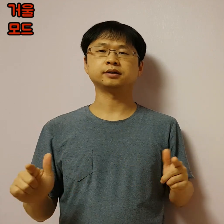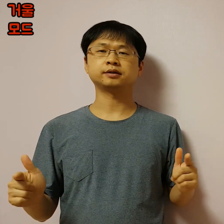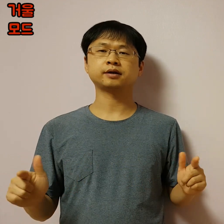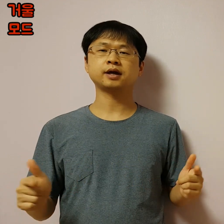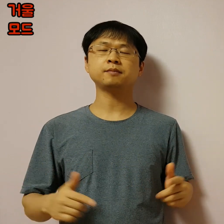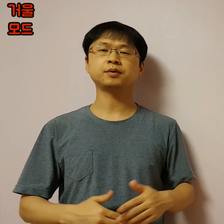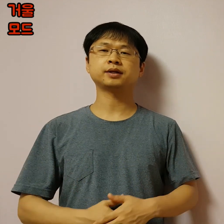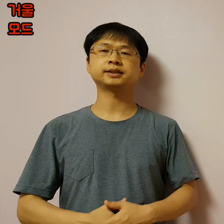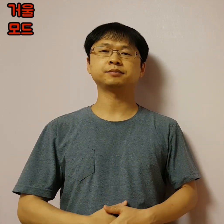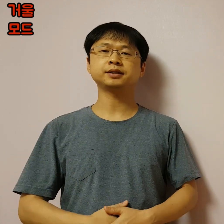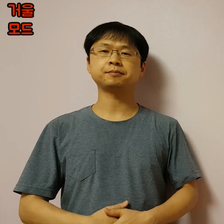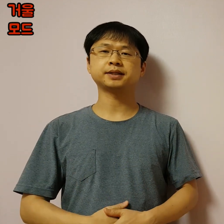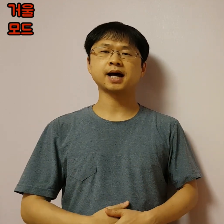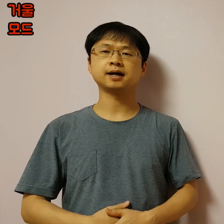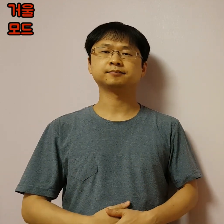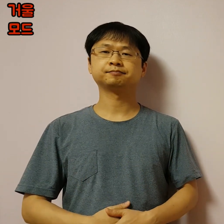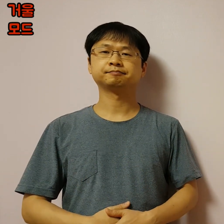입술들. 이렇게 표현하시면 됩니다.